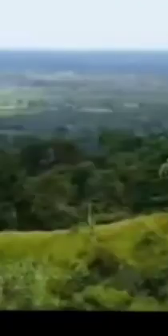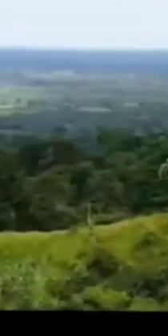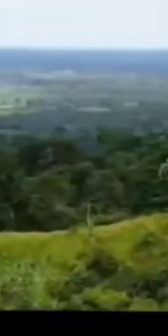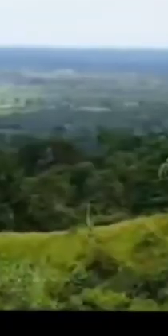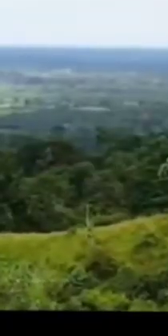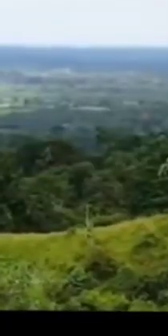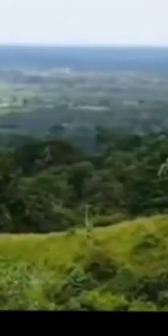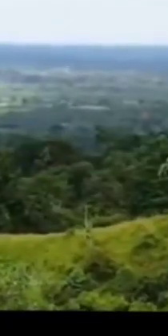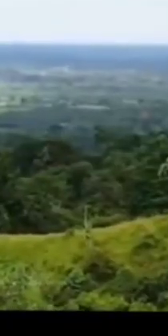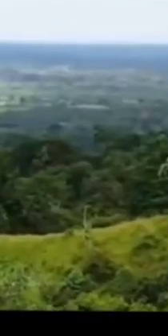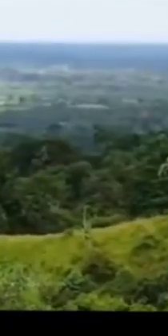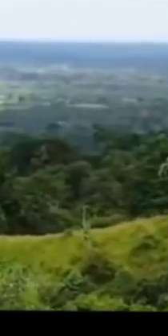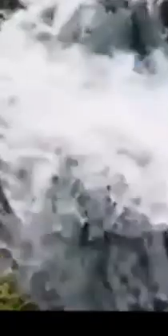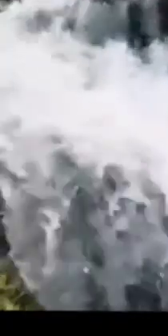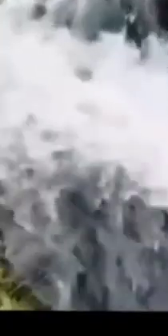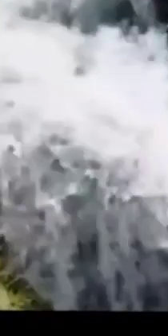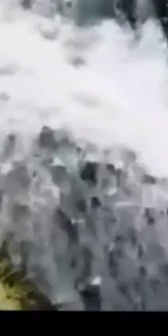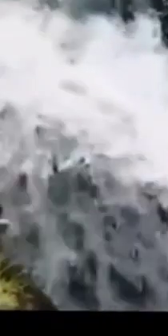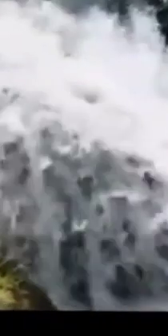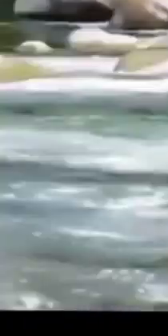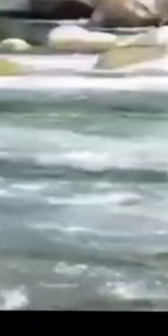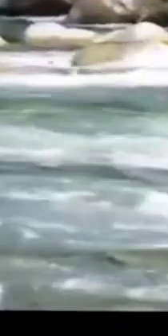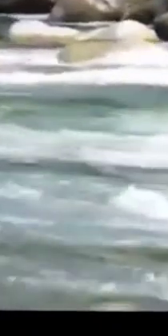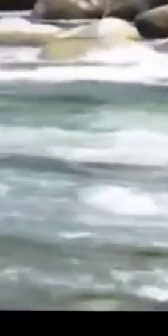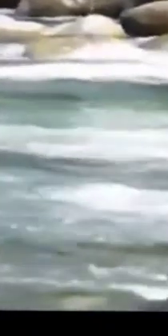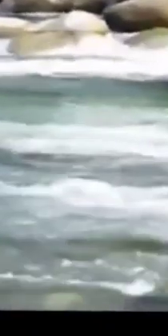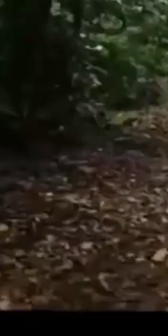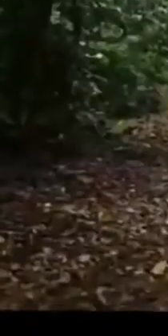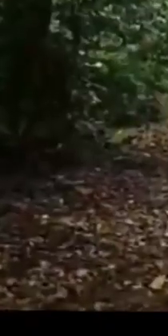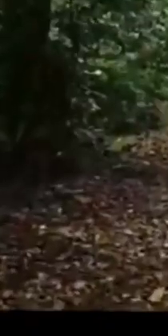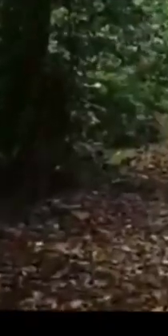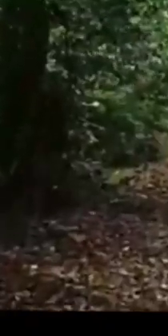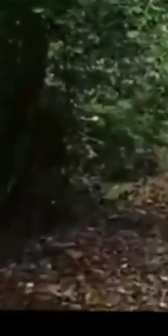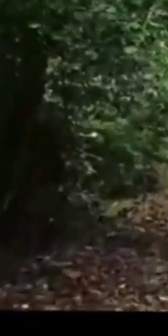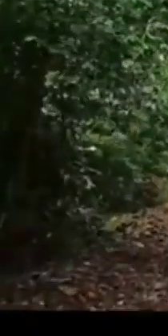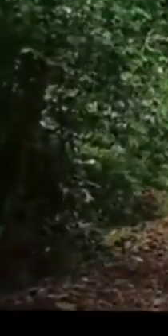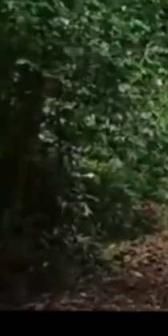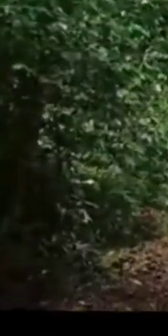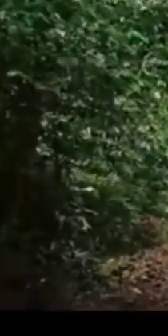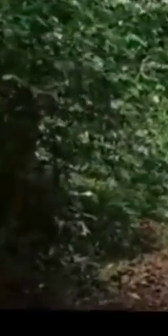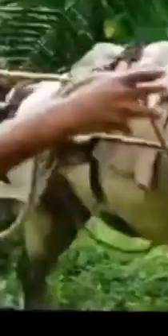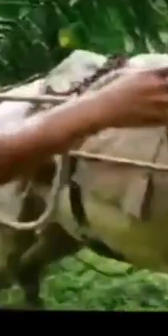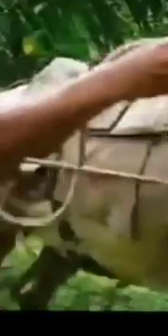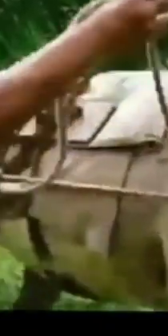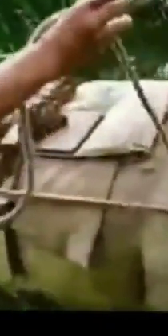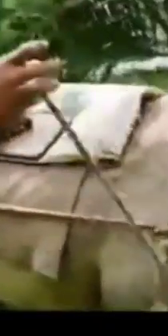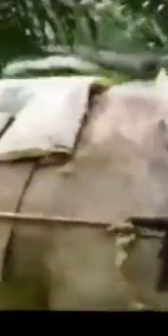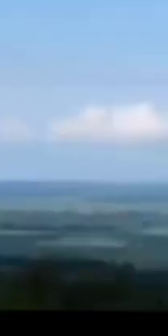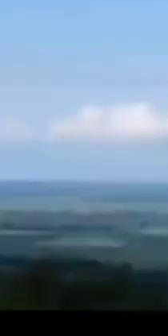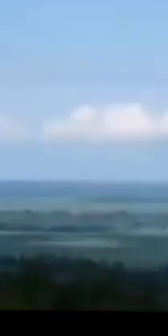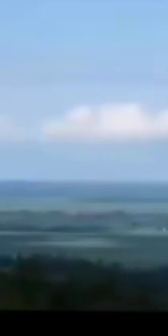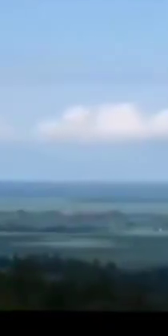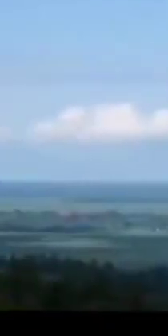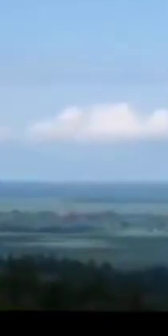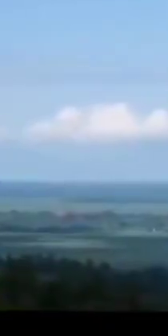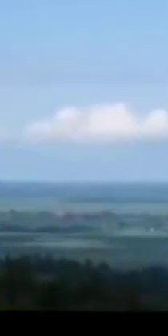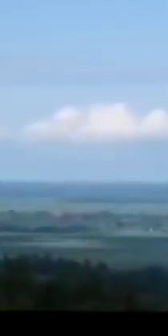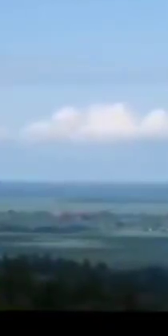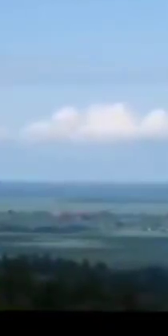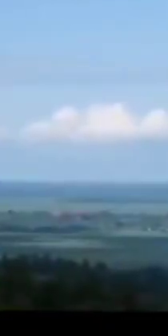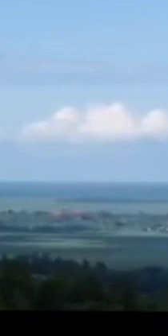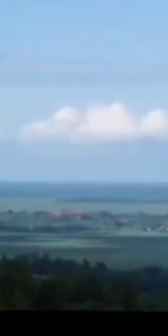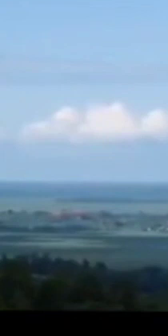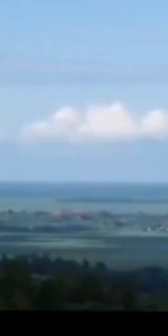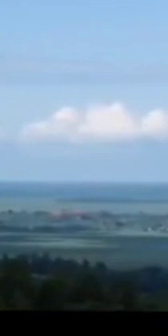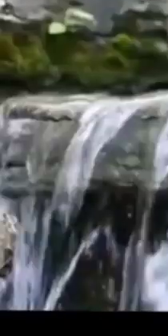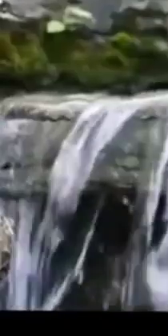tienen el derecho a disfrutar cataratas ríos senderos y una experiencia la única en medio de un paraíso